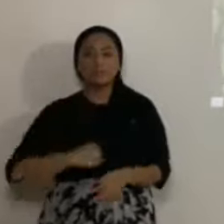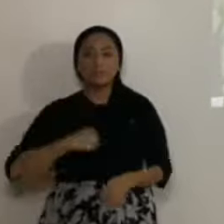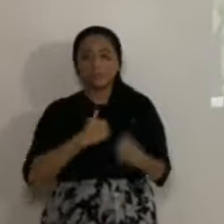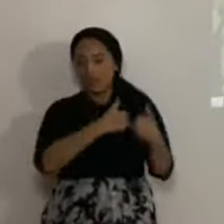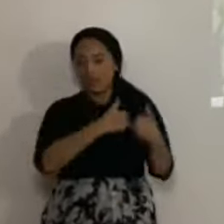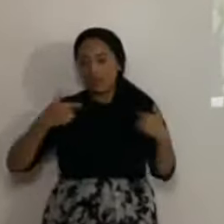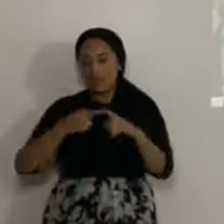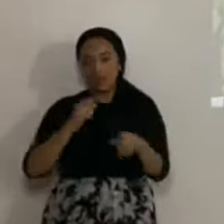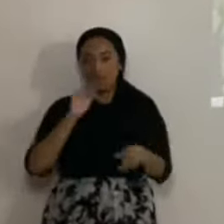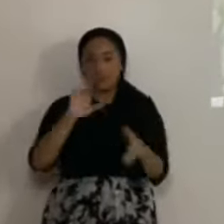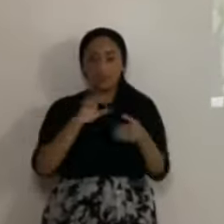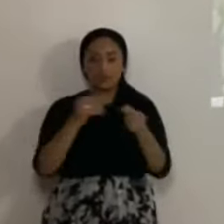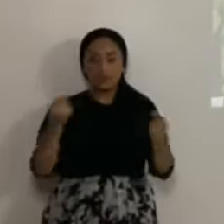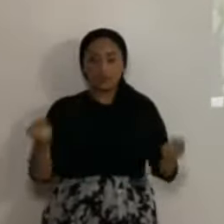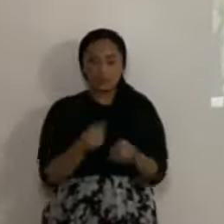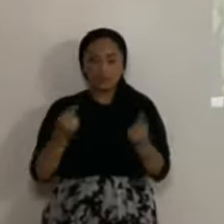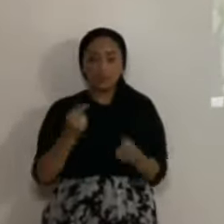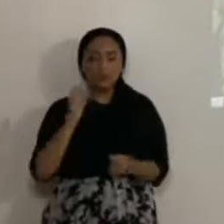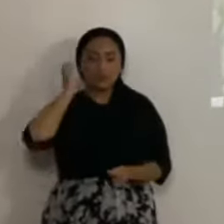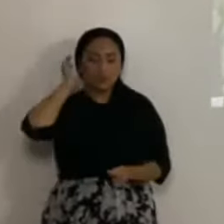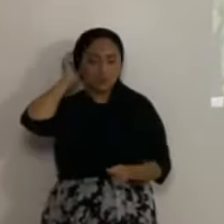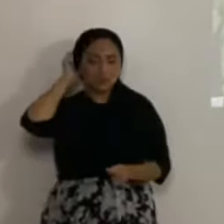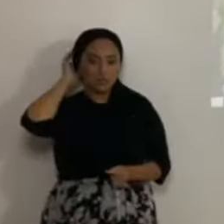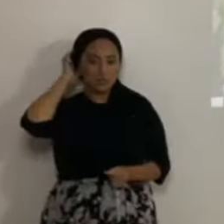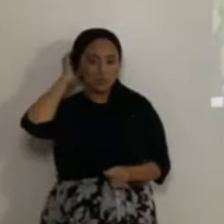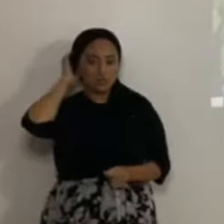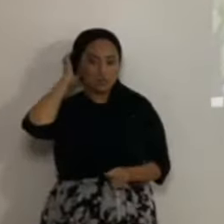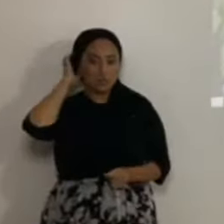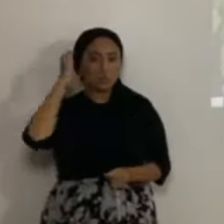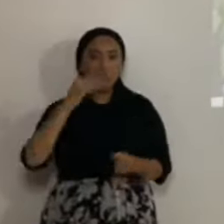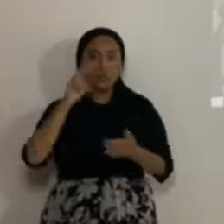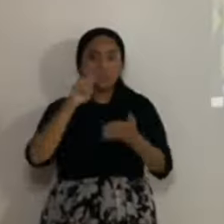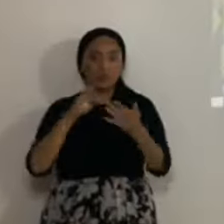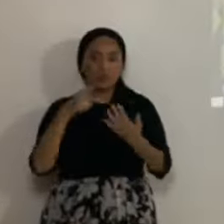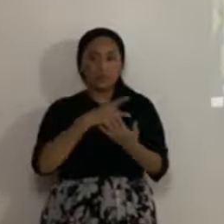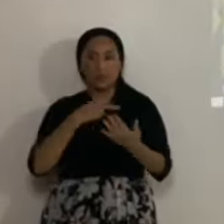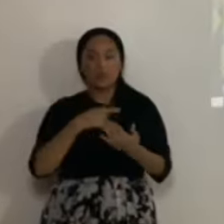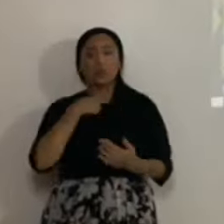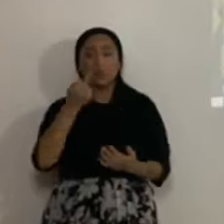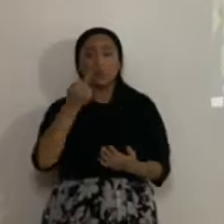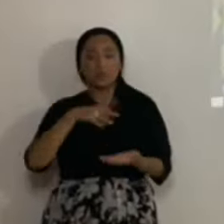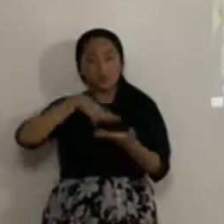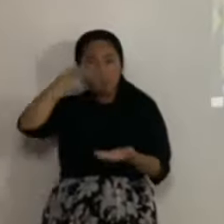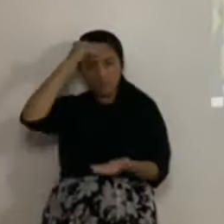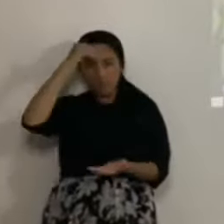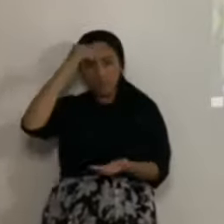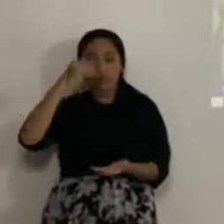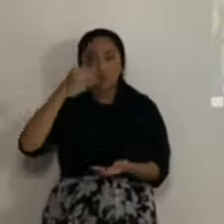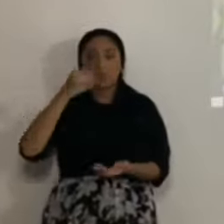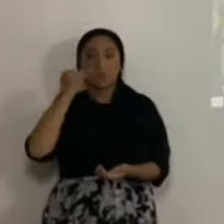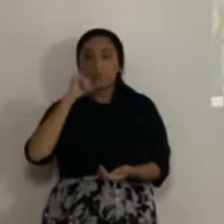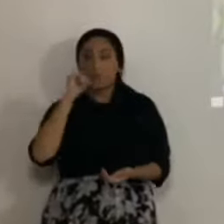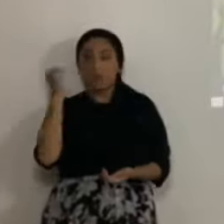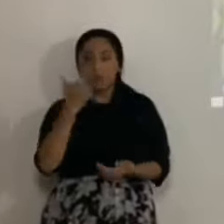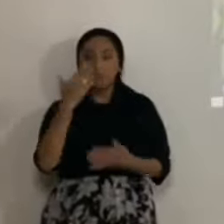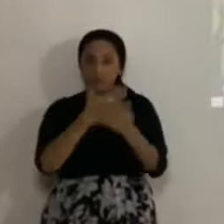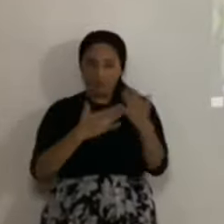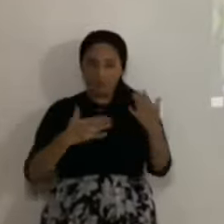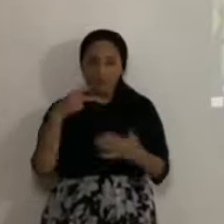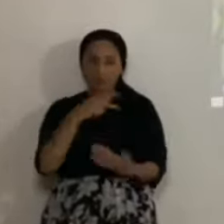apartarte de tus pecados y entonces leer los Salmos y decirlos y aprendérselos de memoria, si no todos, algunos